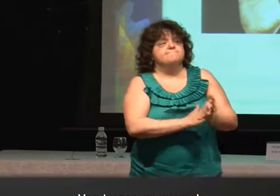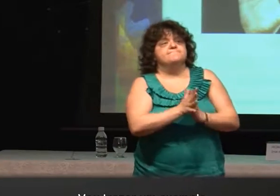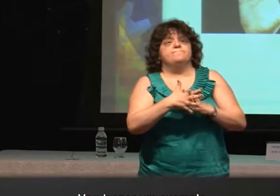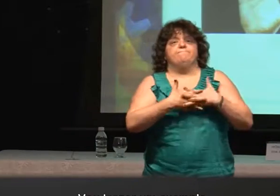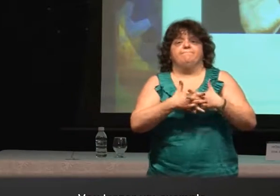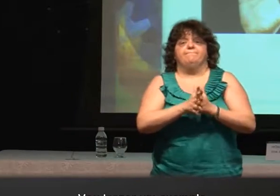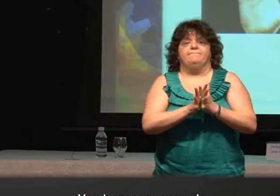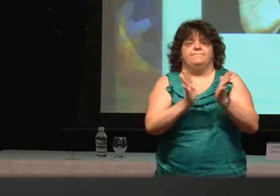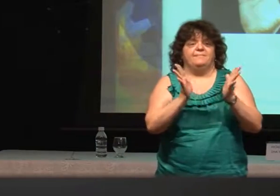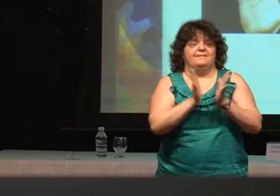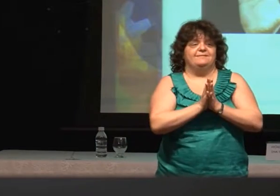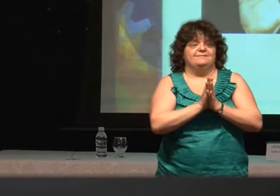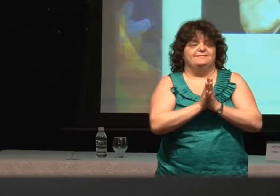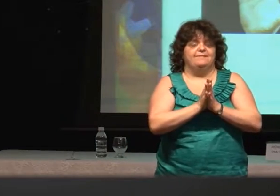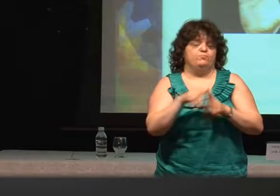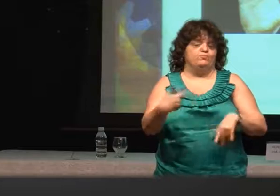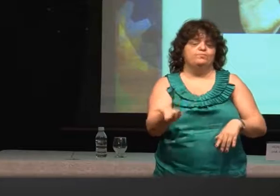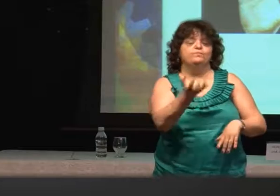um exemplo.